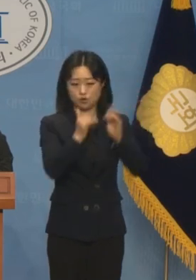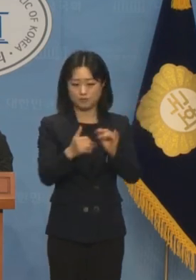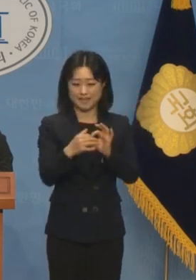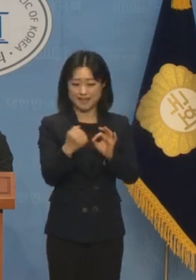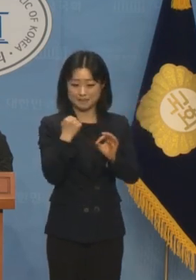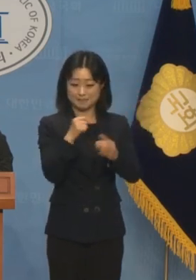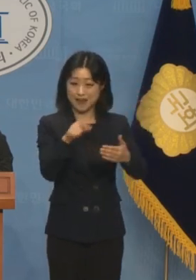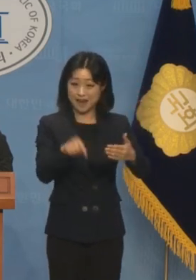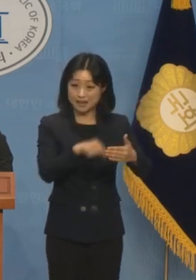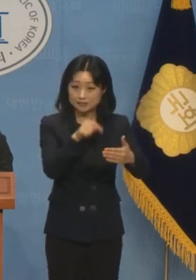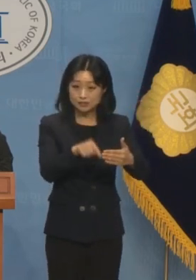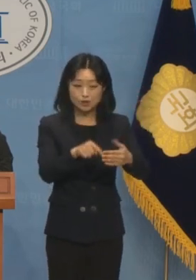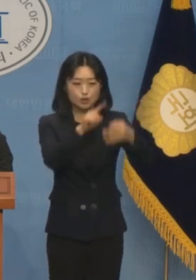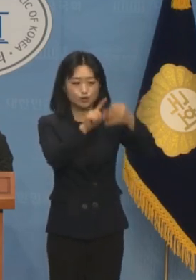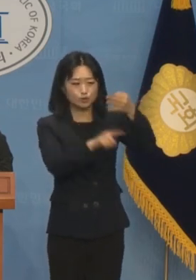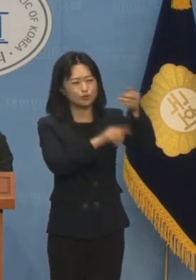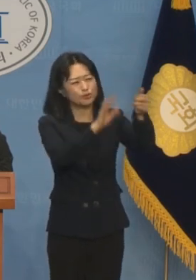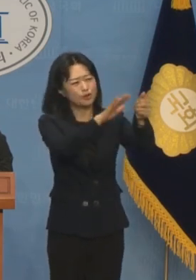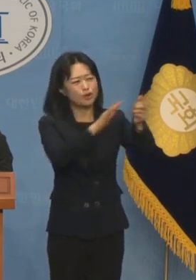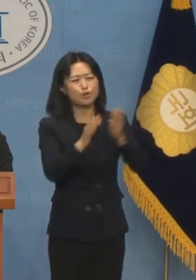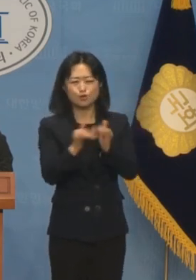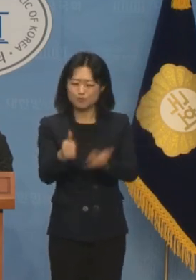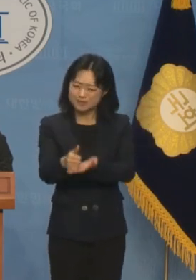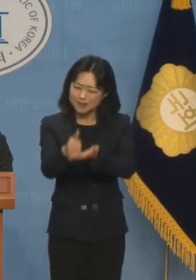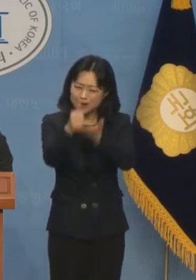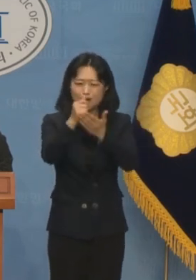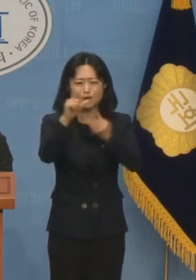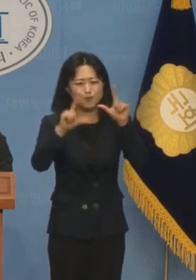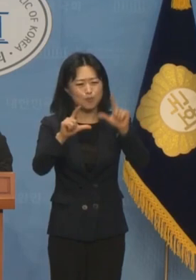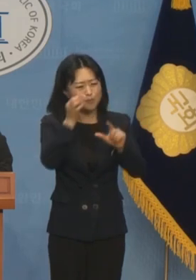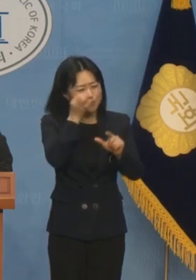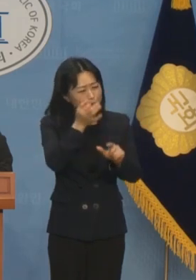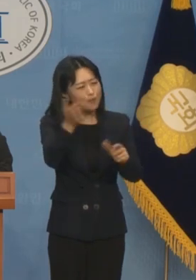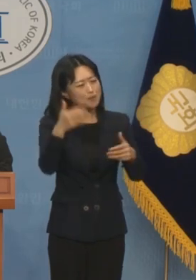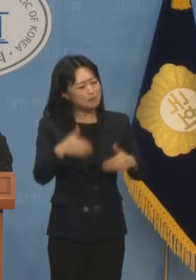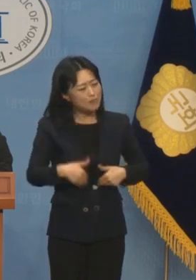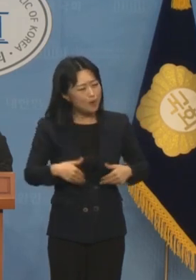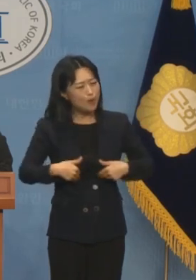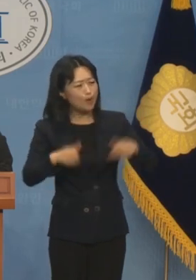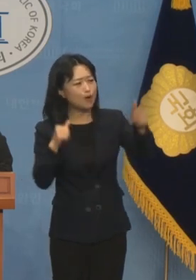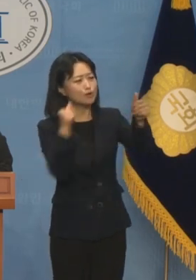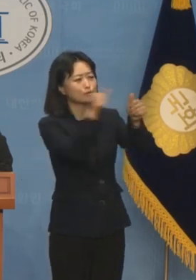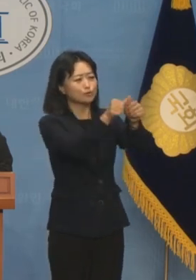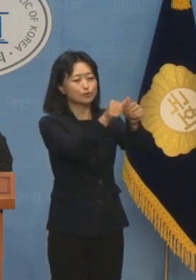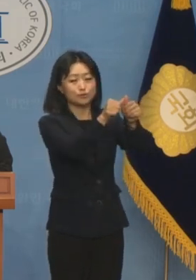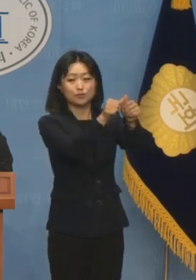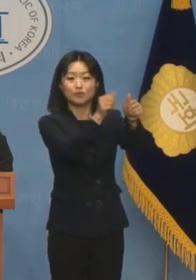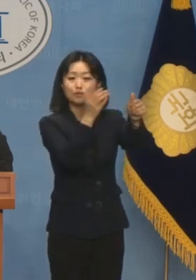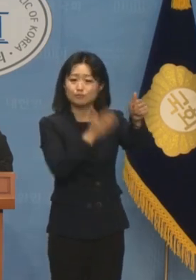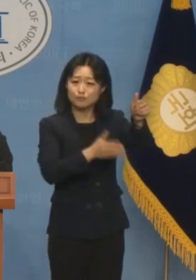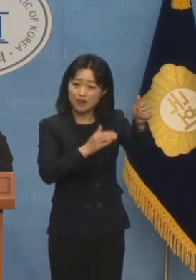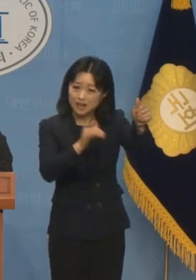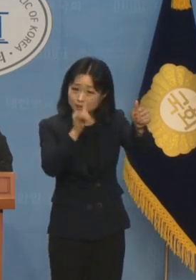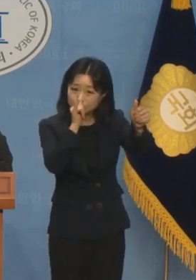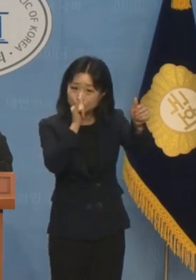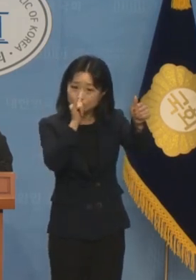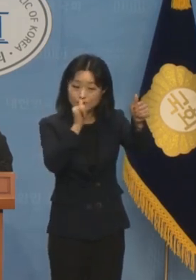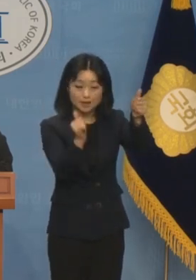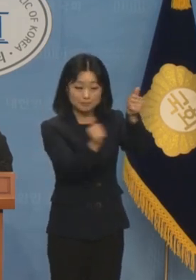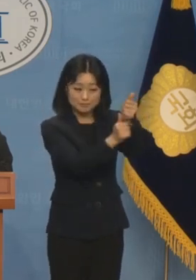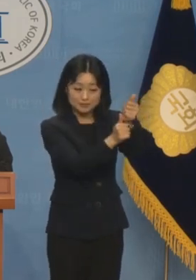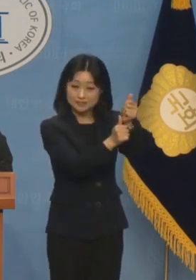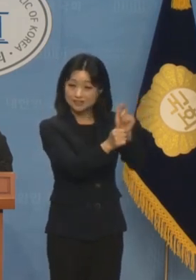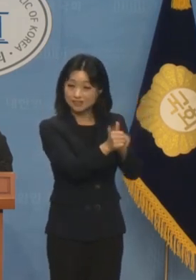윤석열 대통령에게 국민을 섬기는 자세가 필요하다고 직언하였습니다. 정진석